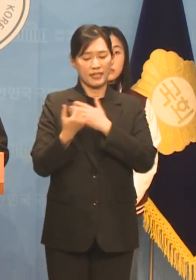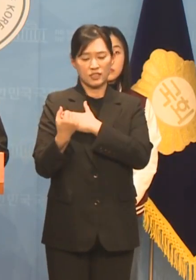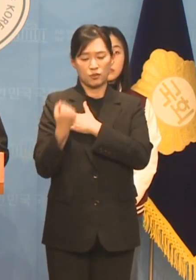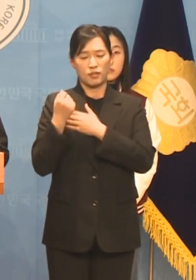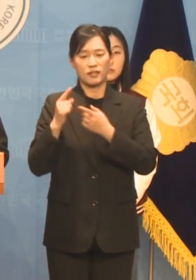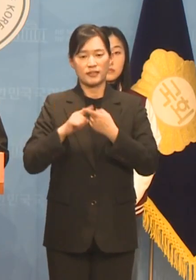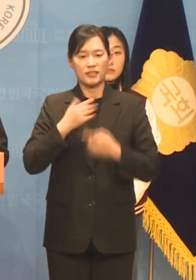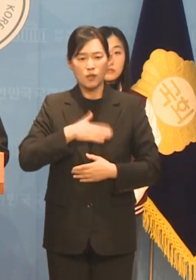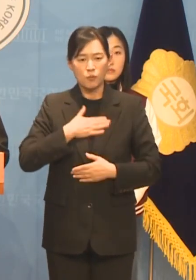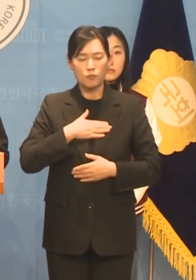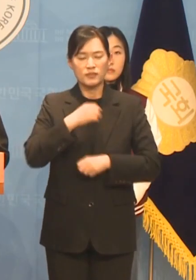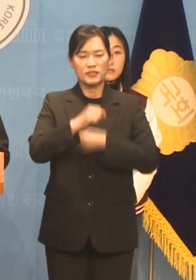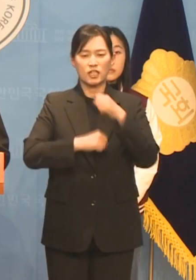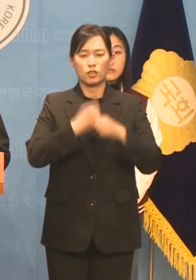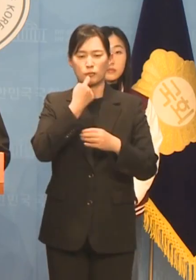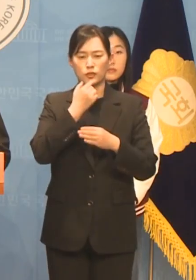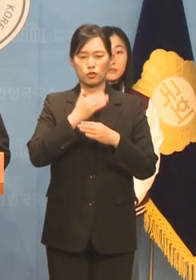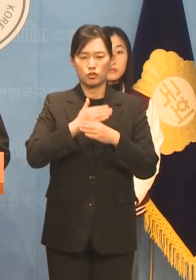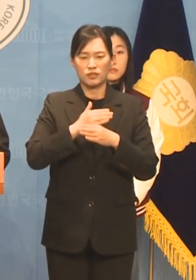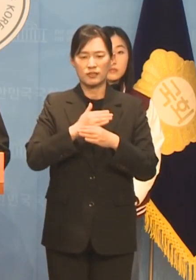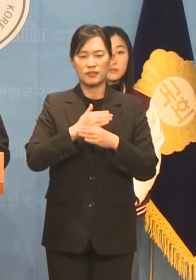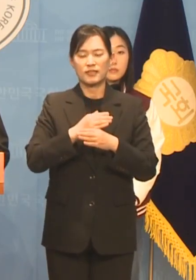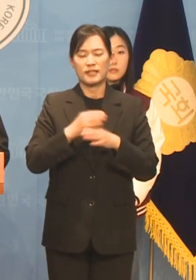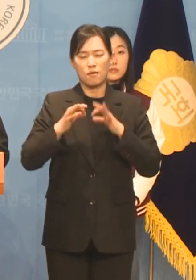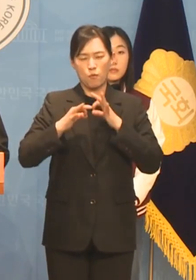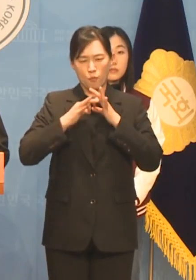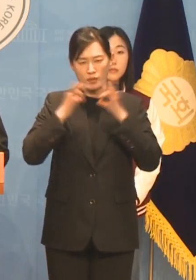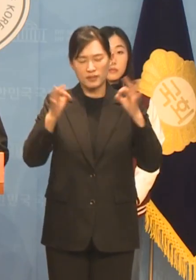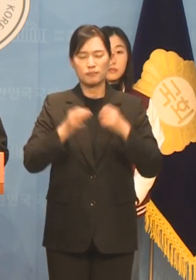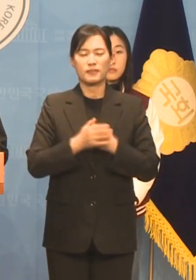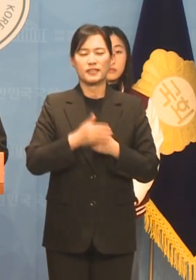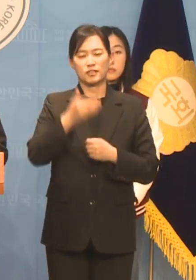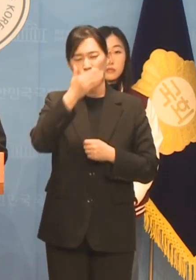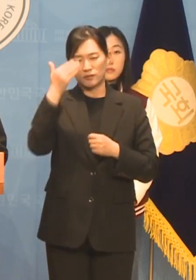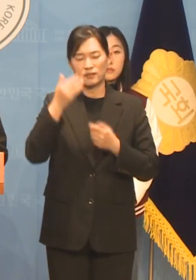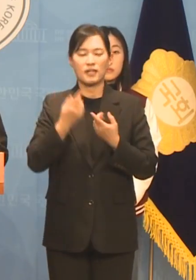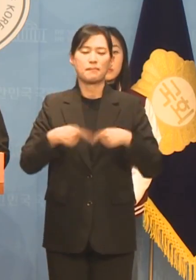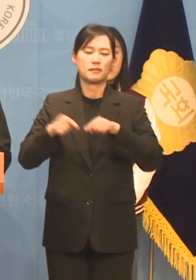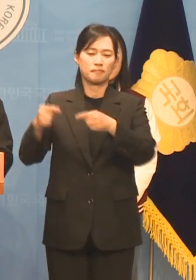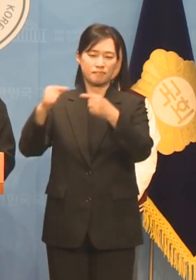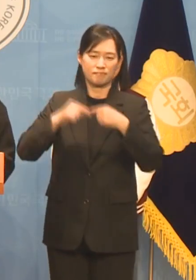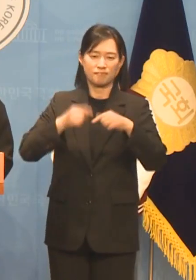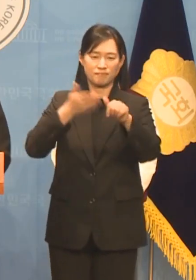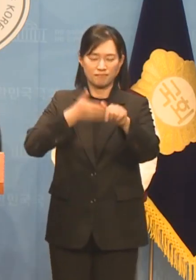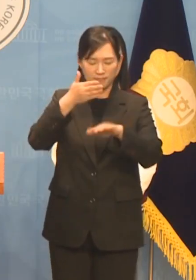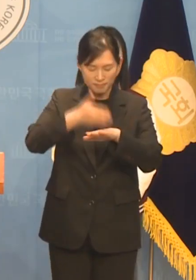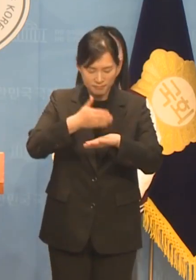자유대한민국을 지키기 위한 청년들의 외침에 동참해 주십시오. 감사합니다.